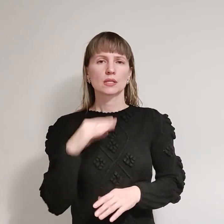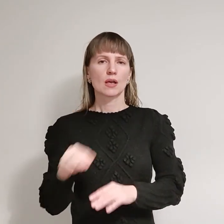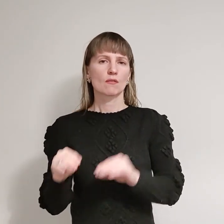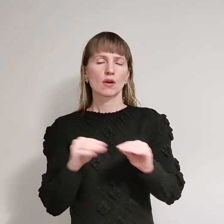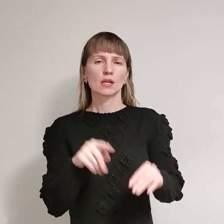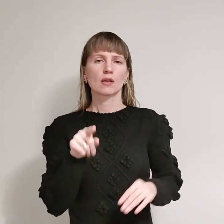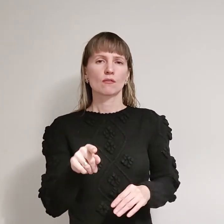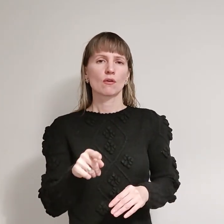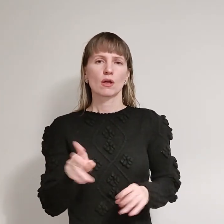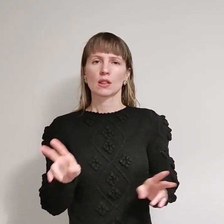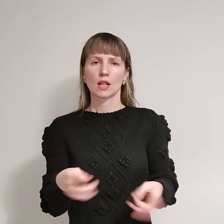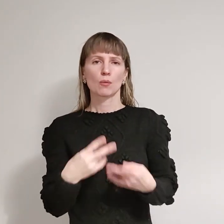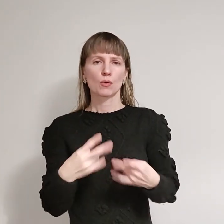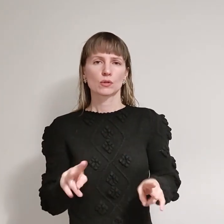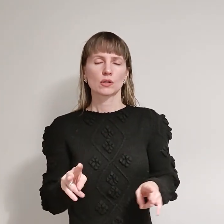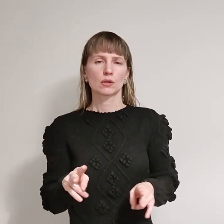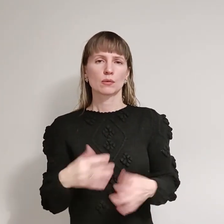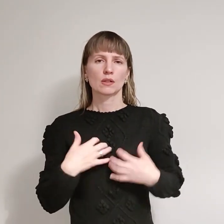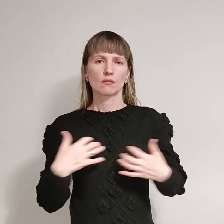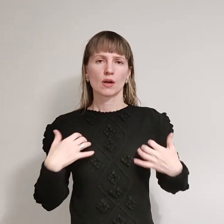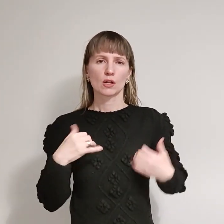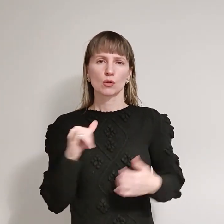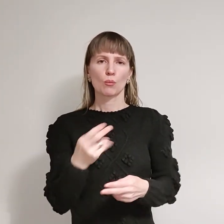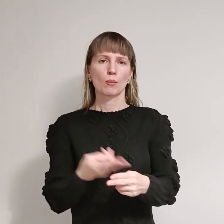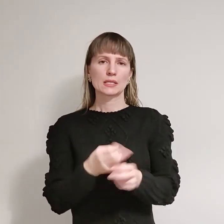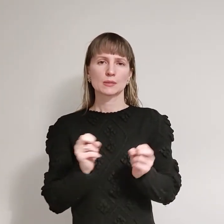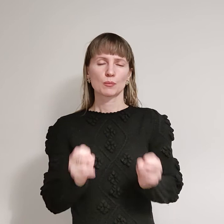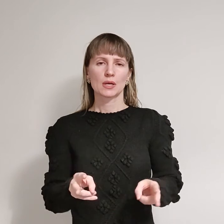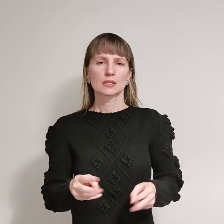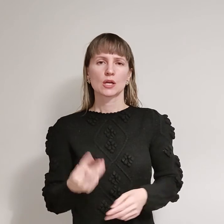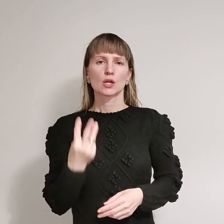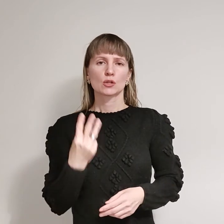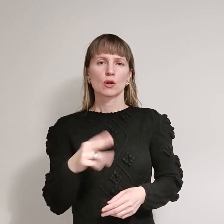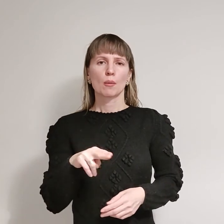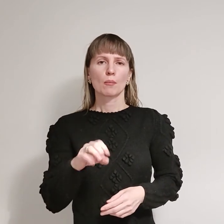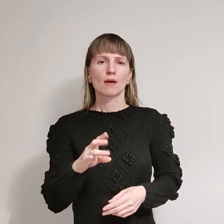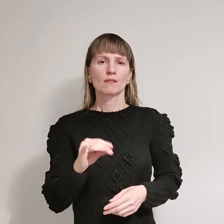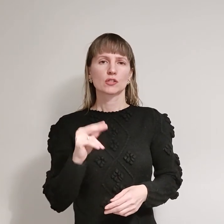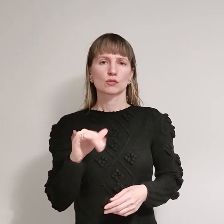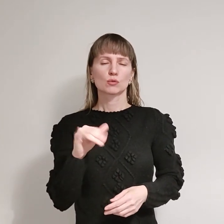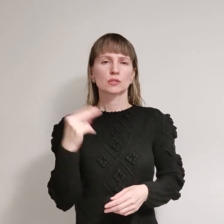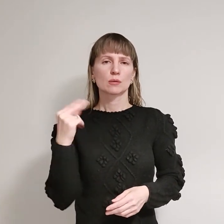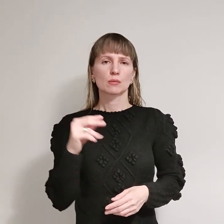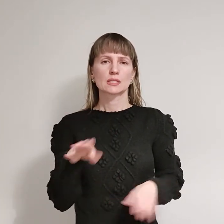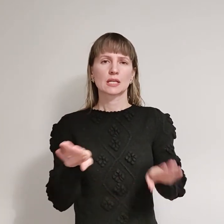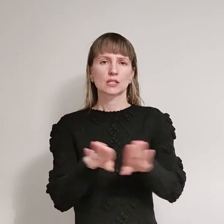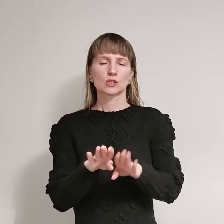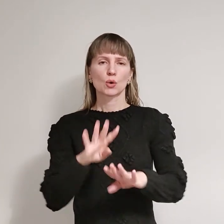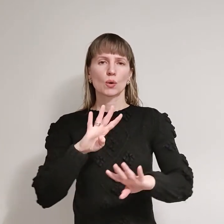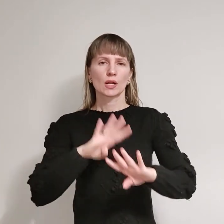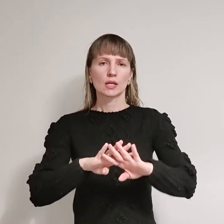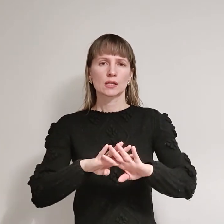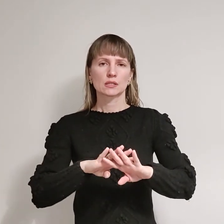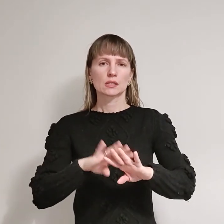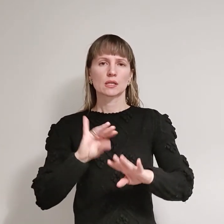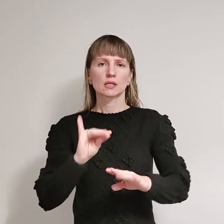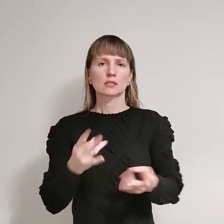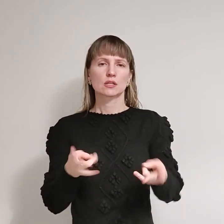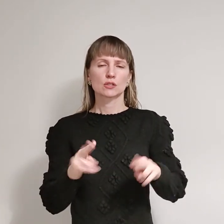його не потрібно. Тварина у безпеці. Троє павичів у Запоріжжі зачинені у клітці та залишаються без їжі.